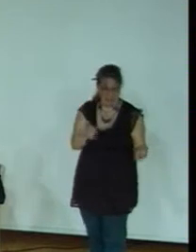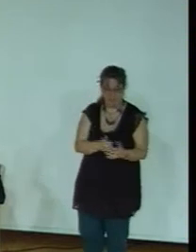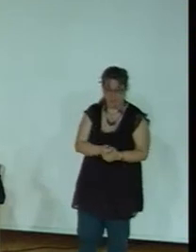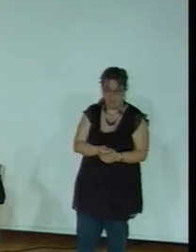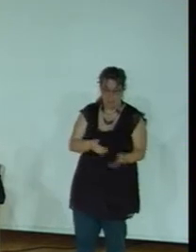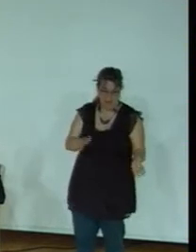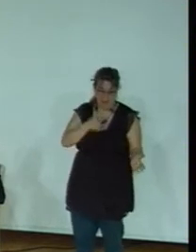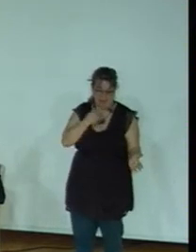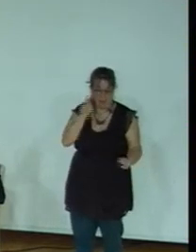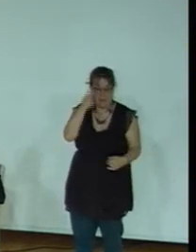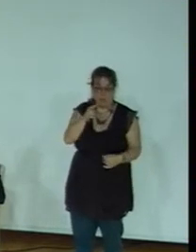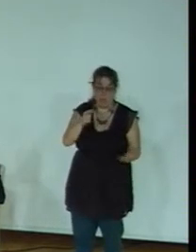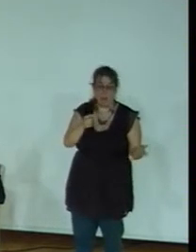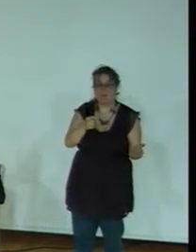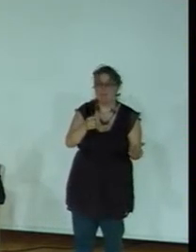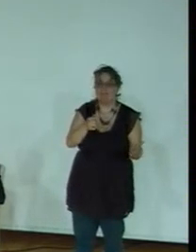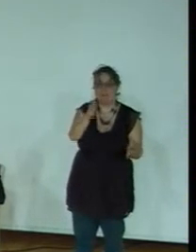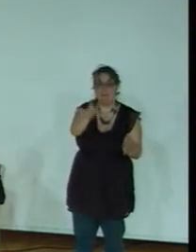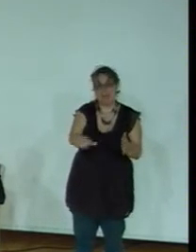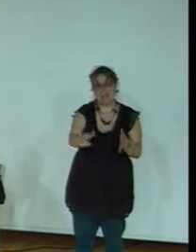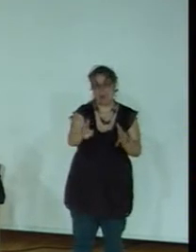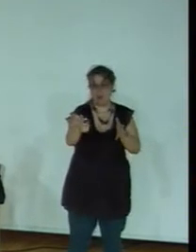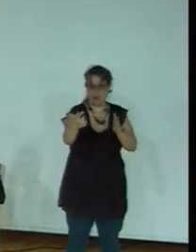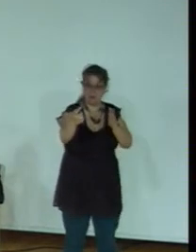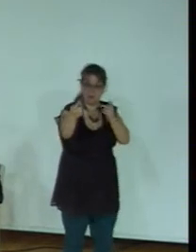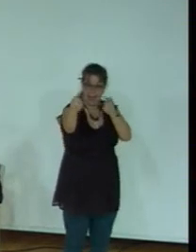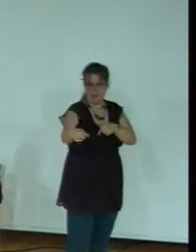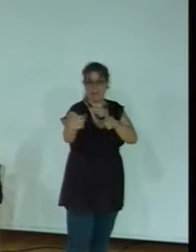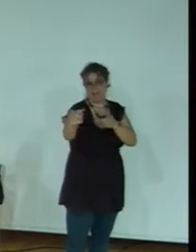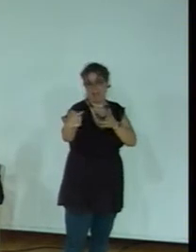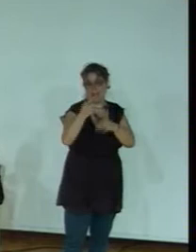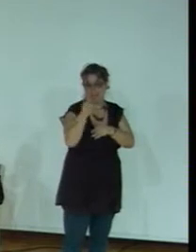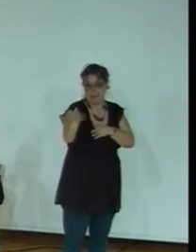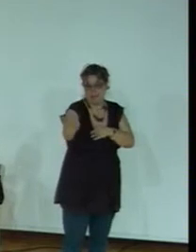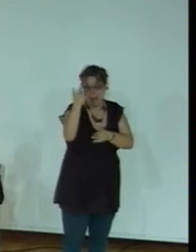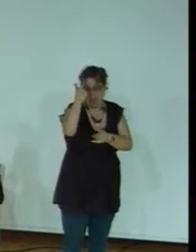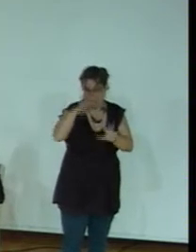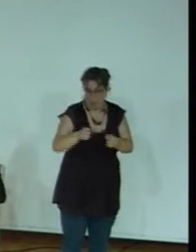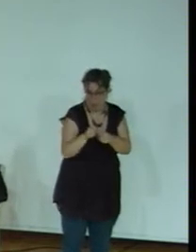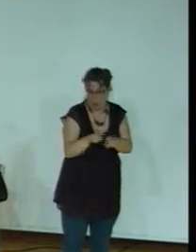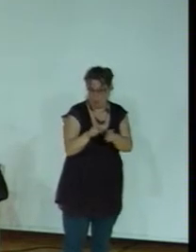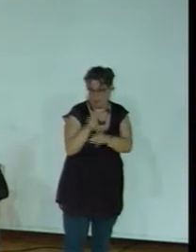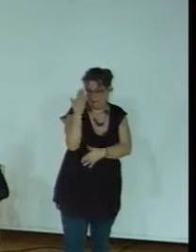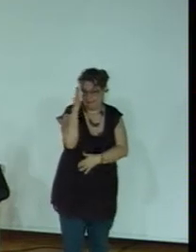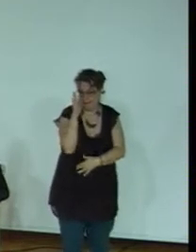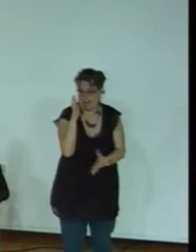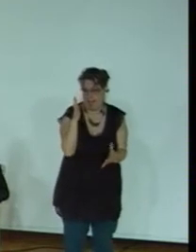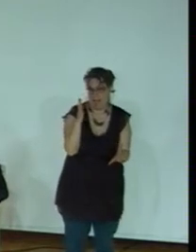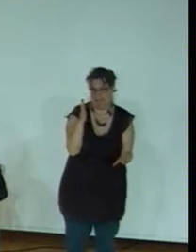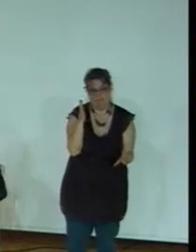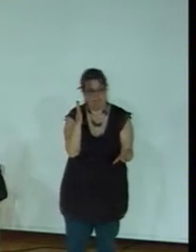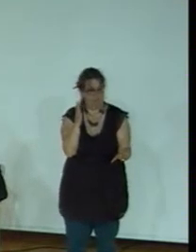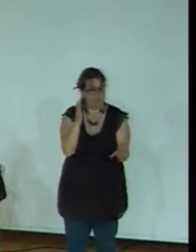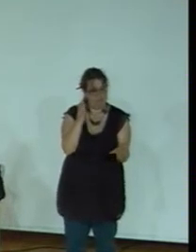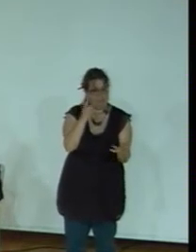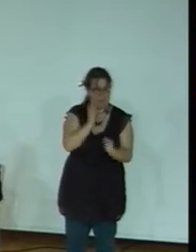c'est très peu efficace contre des ennemis compétents qui font attention et qui prennent des précautions. Par contre, ça marche très bien contre des citoyens